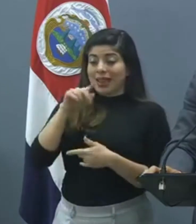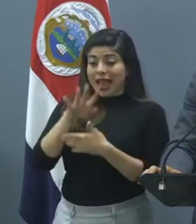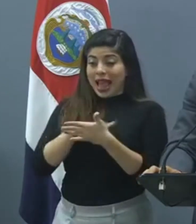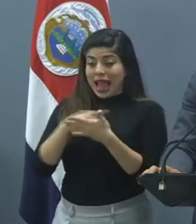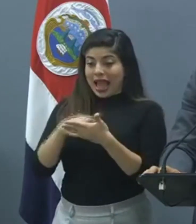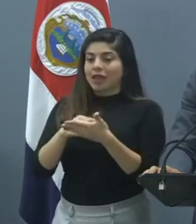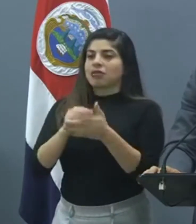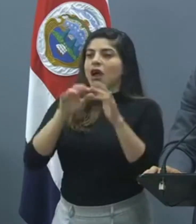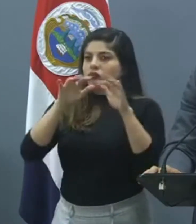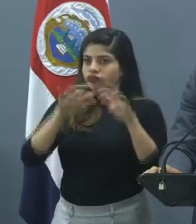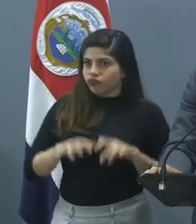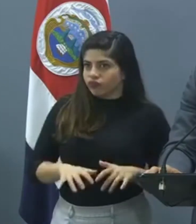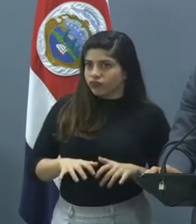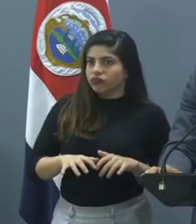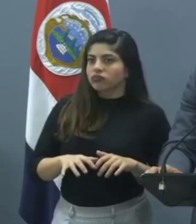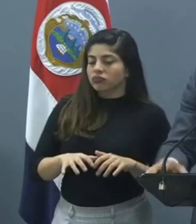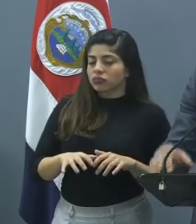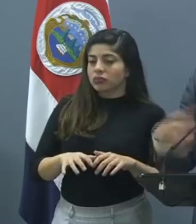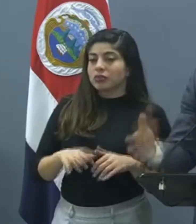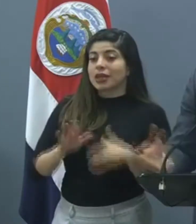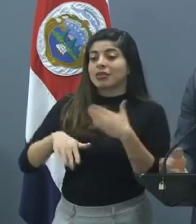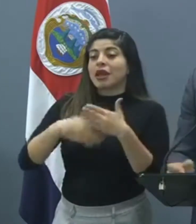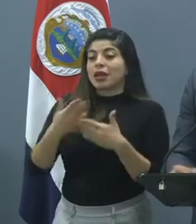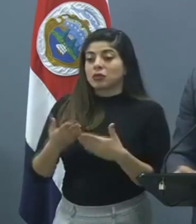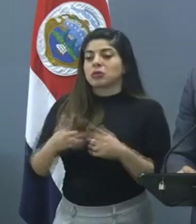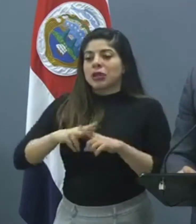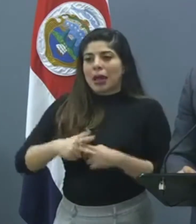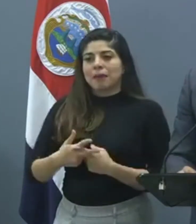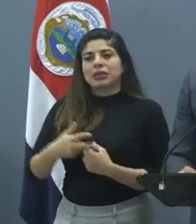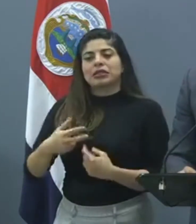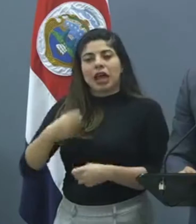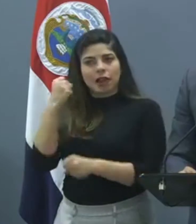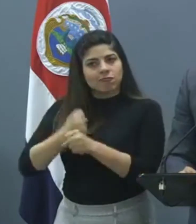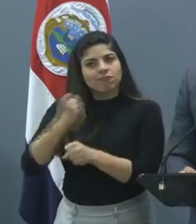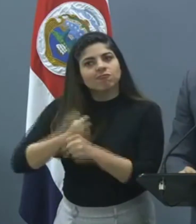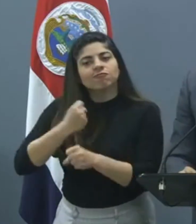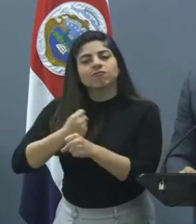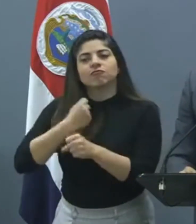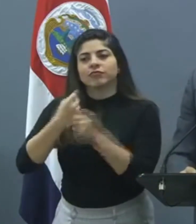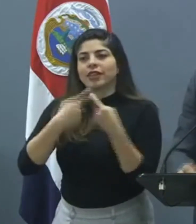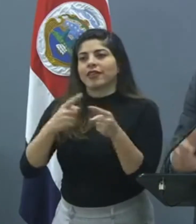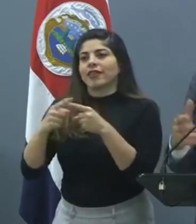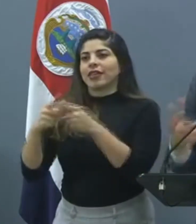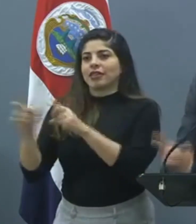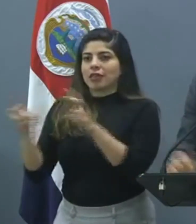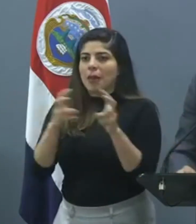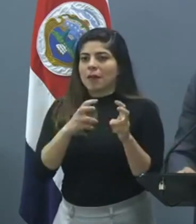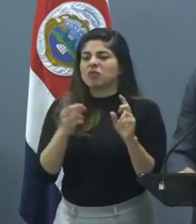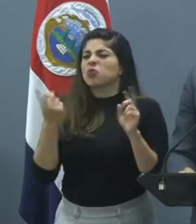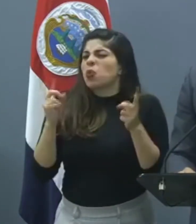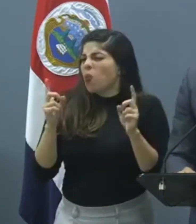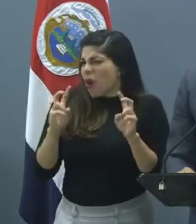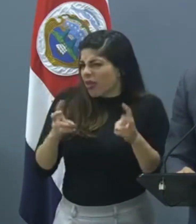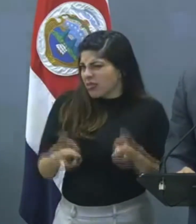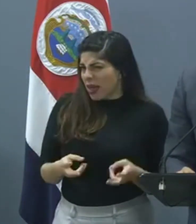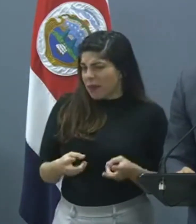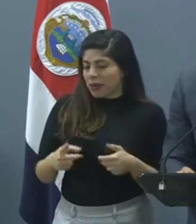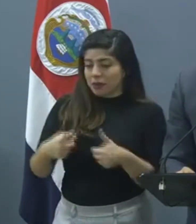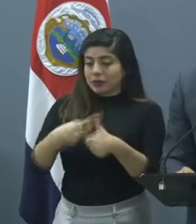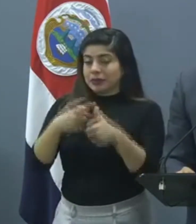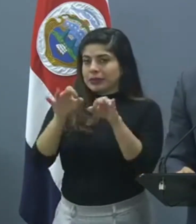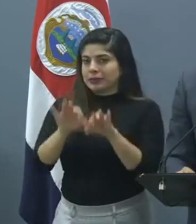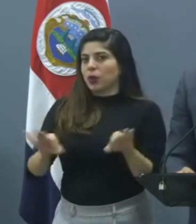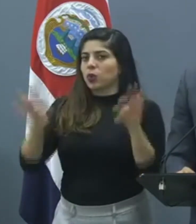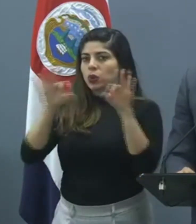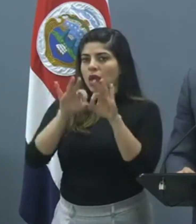agenda en blanco y negro darnos manos a la obra a trabajar en varios temas que temas uno que